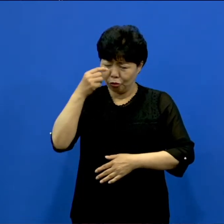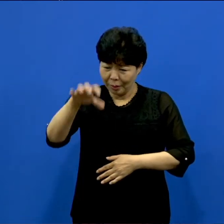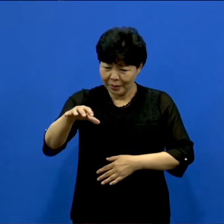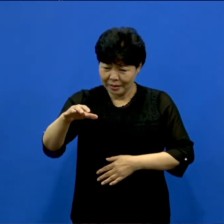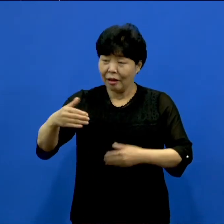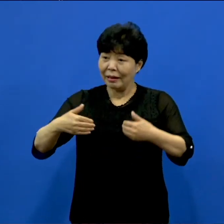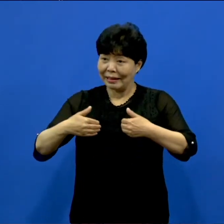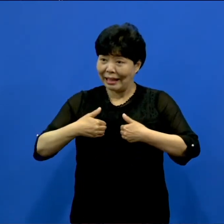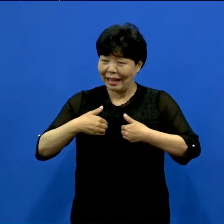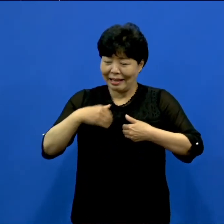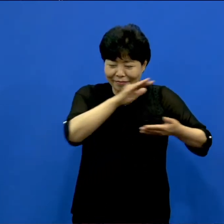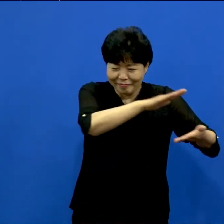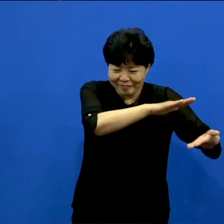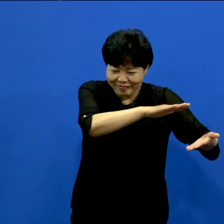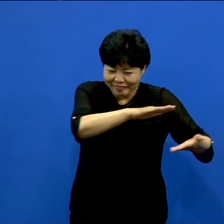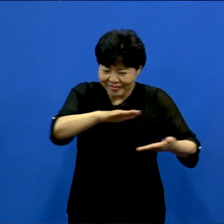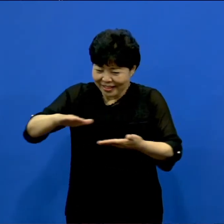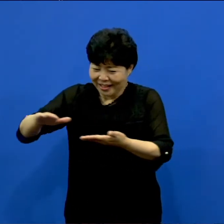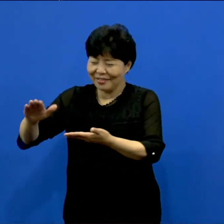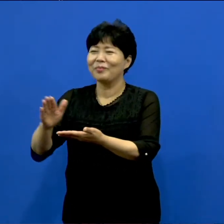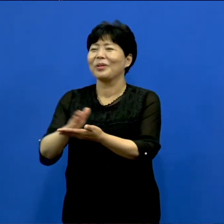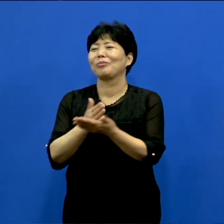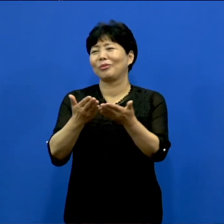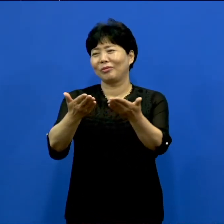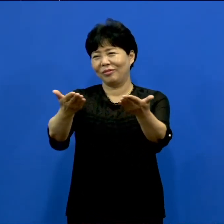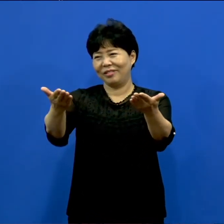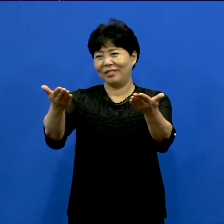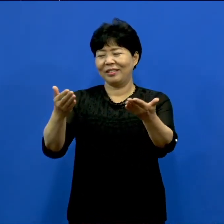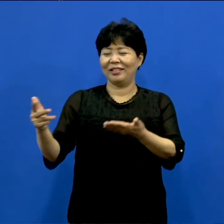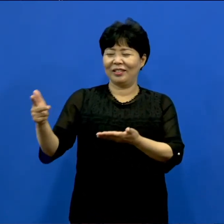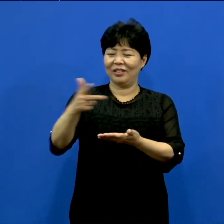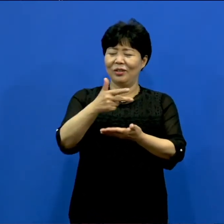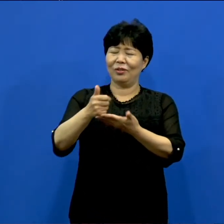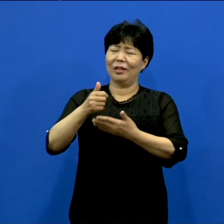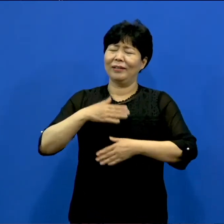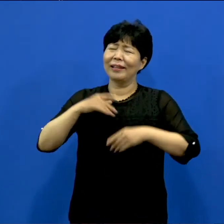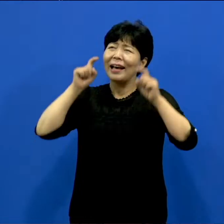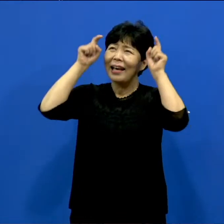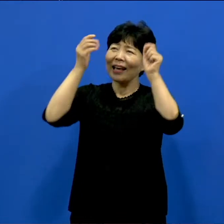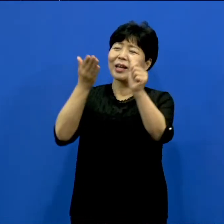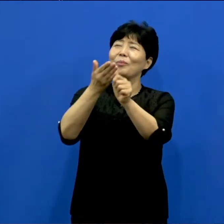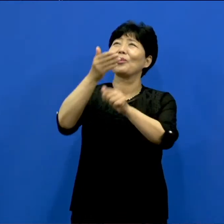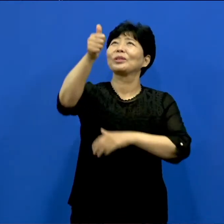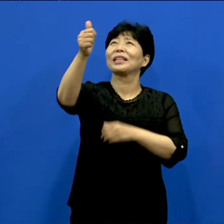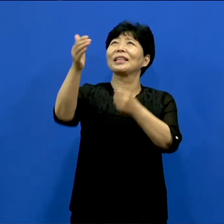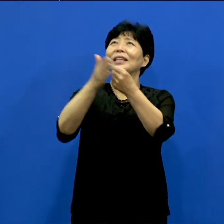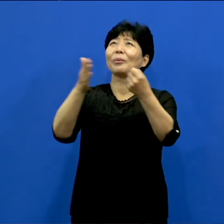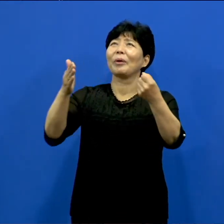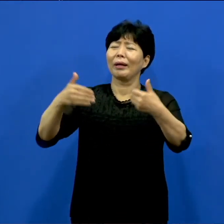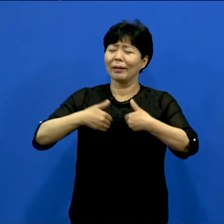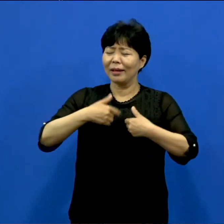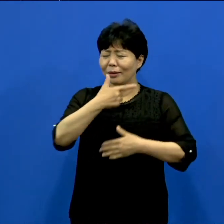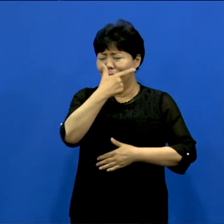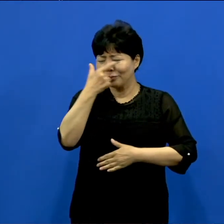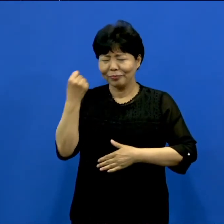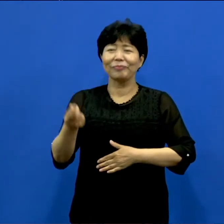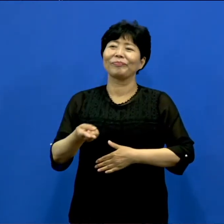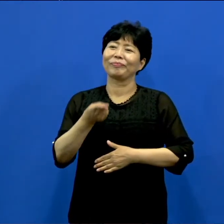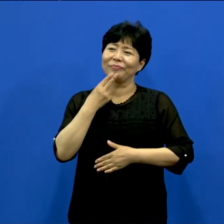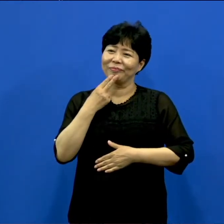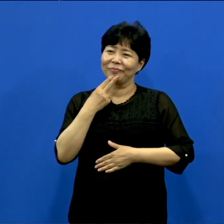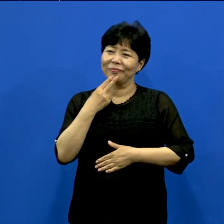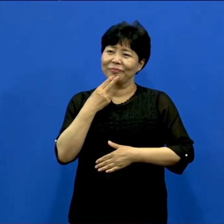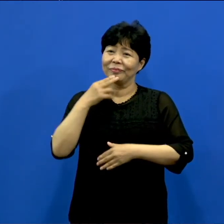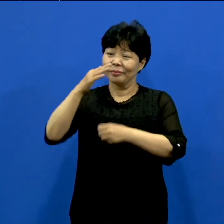그죠? 이런 것들은 경험한 것입니다. 직접적으로 여호와는 나의 목자니 내가 부족함이 없다. 하나님이 채워 주시더라.